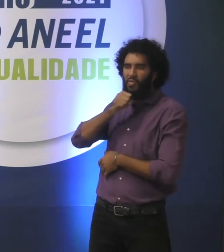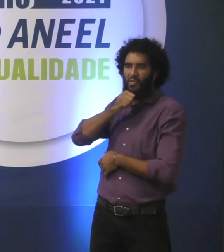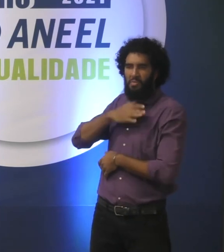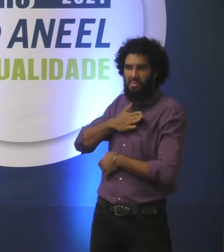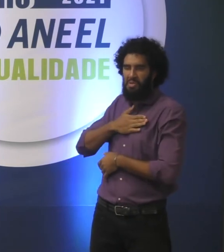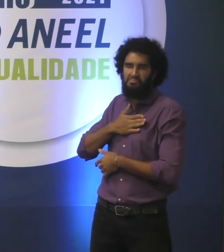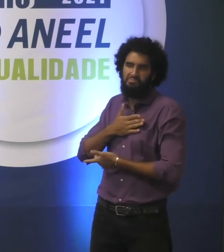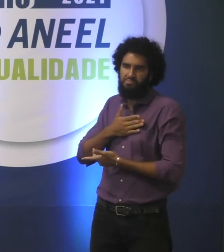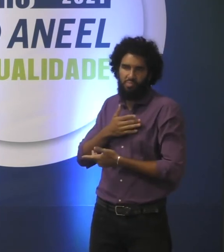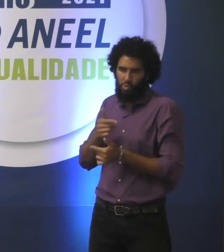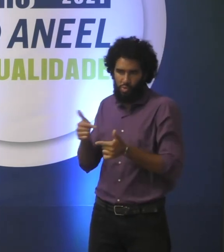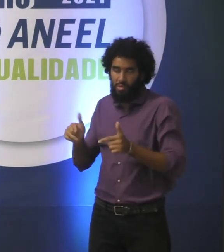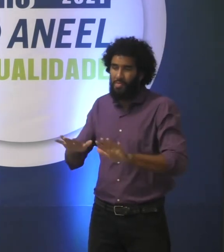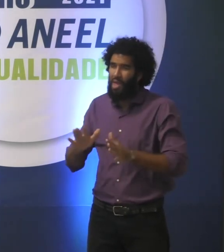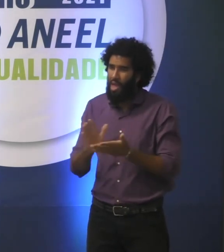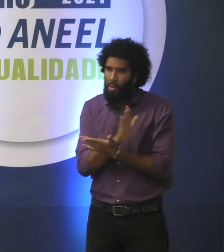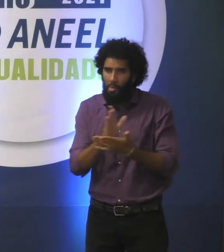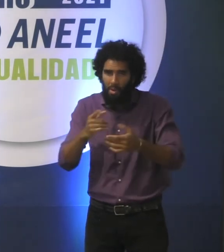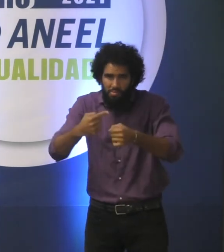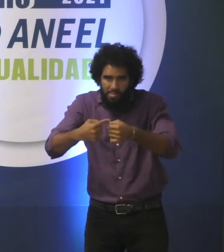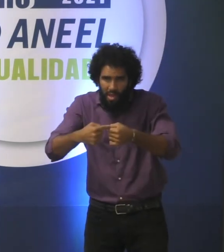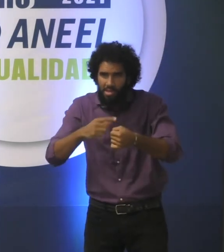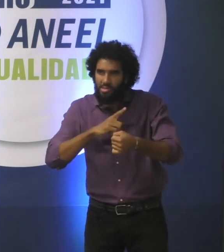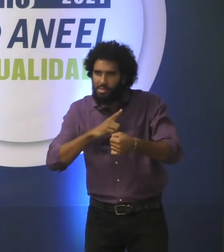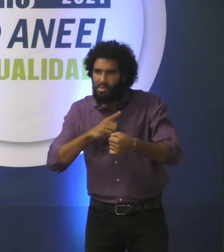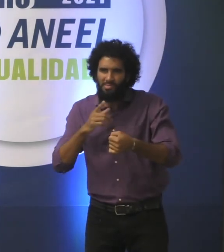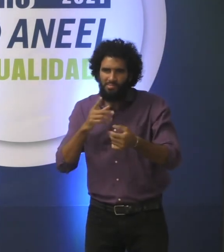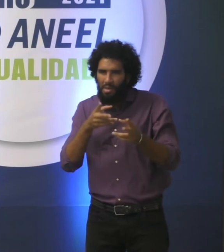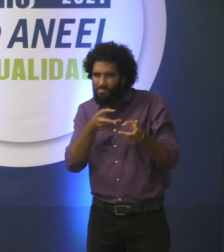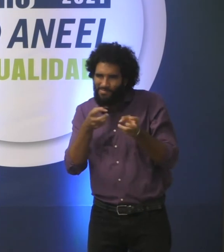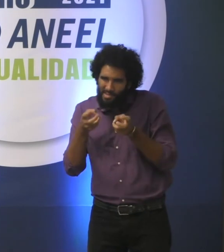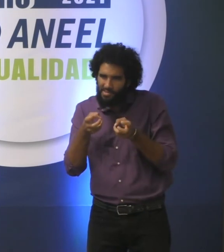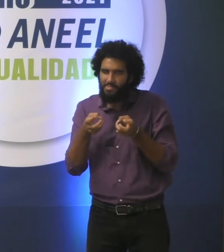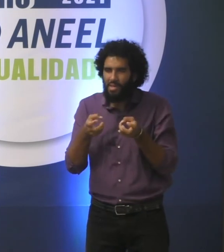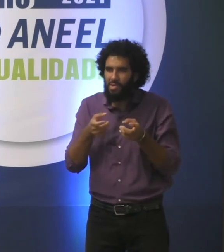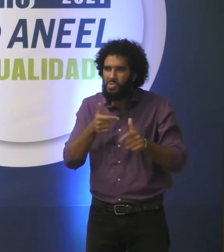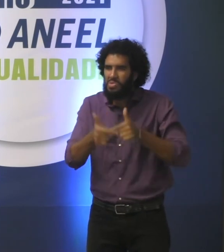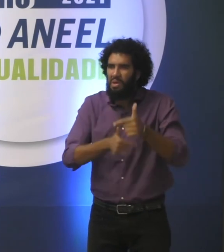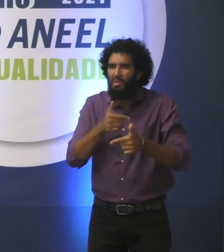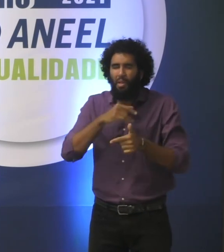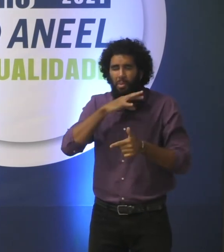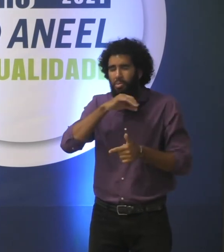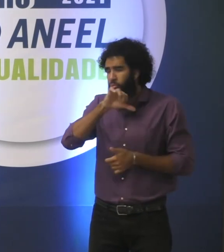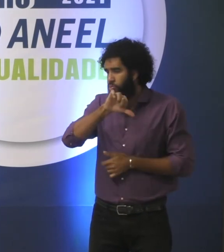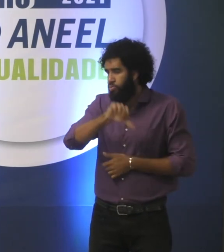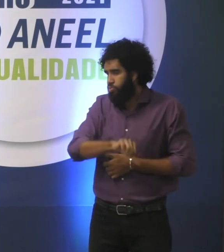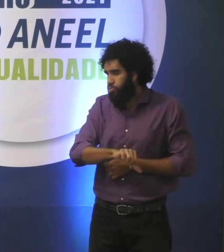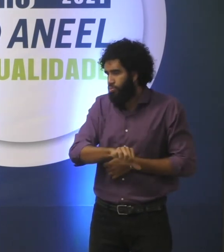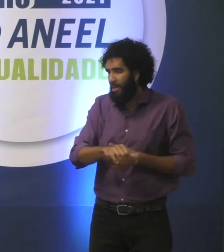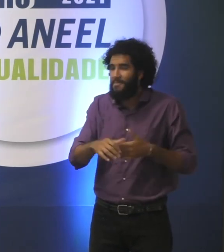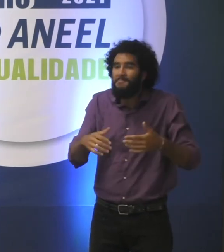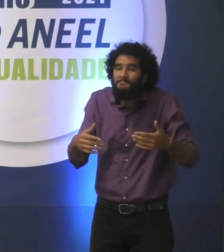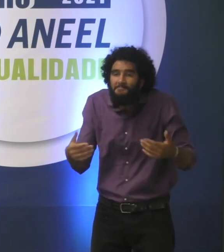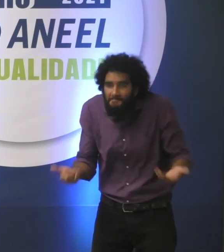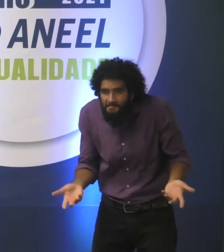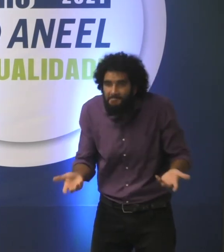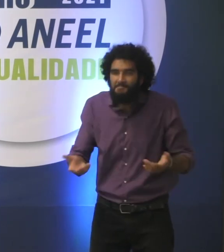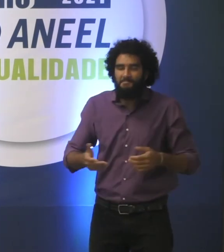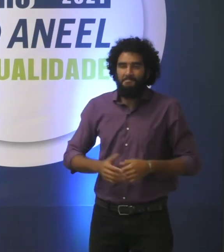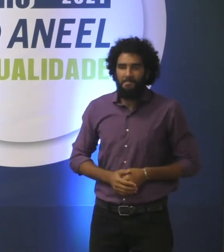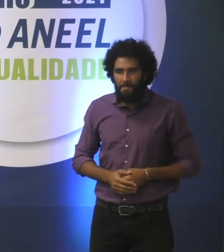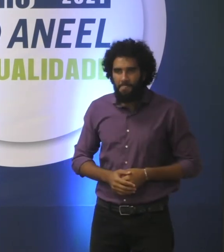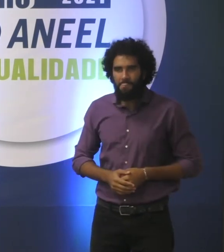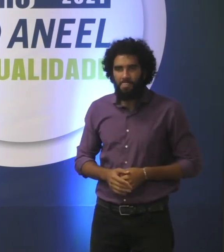elétrica, e as cidades que tinham, a gente viu que o serviço era ruim. Então, também quero deixar aqui